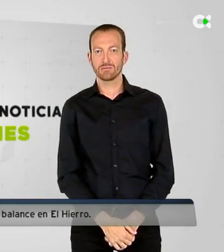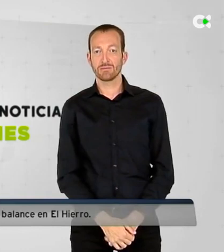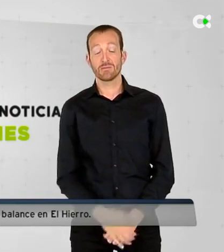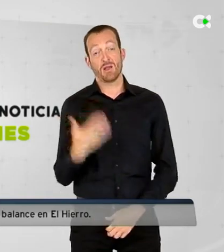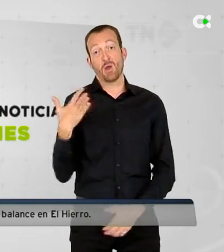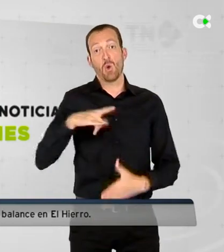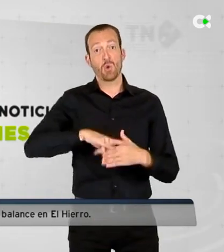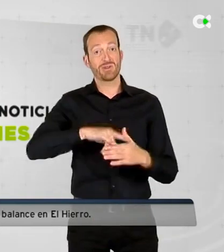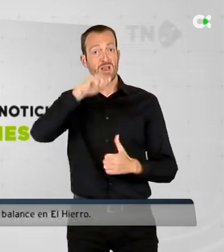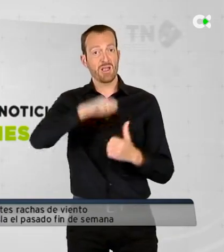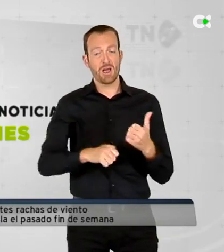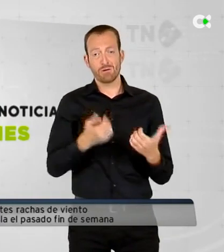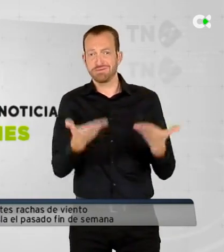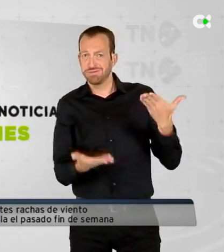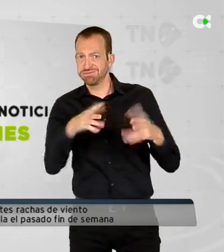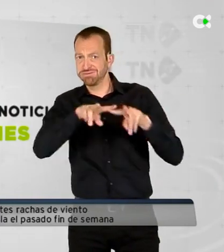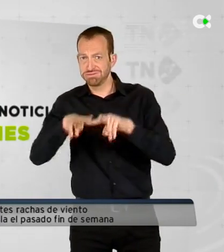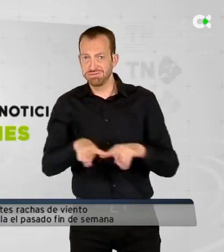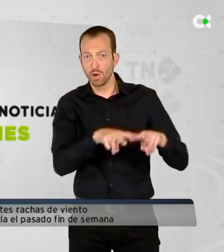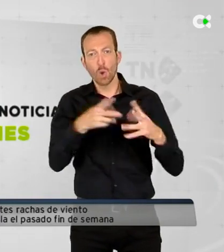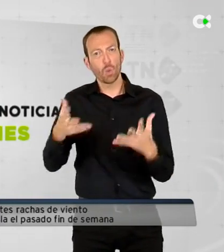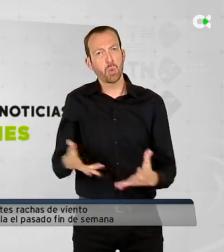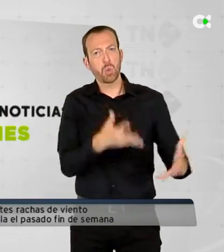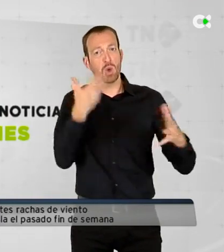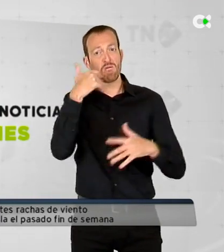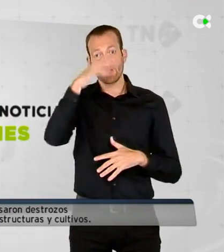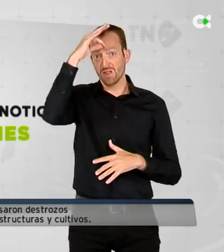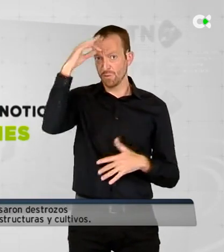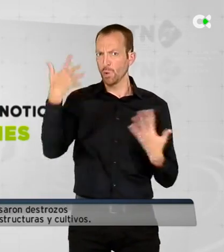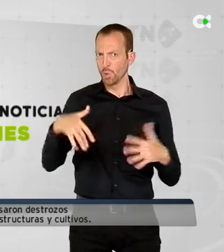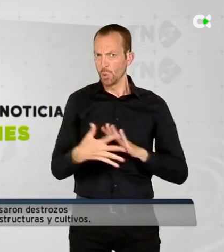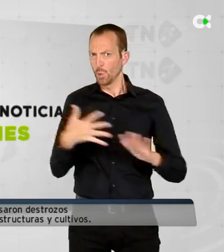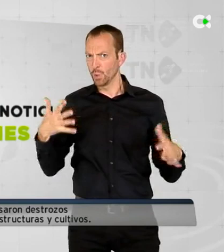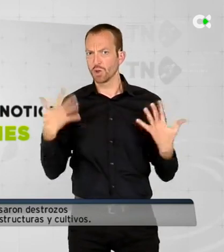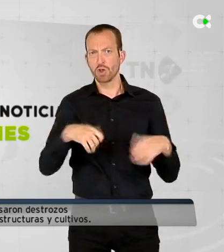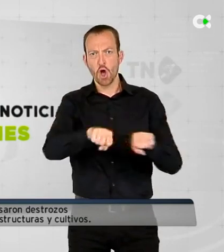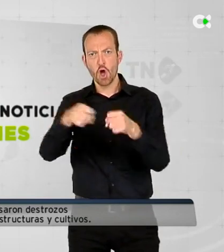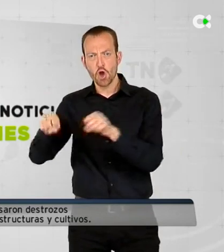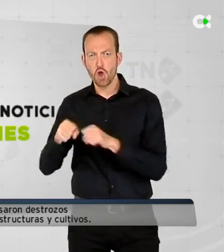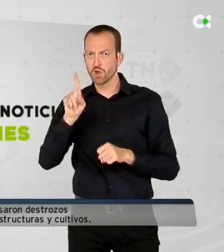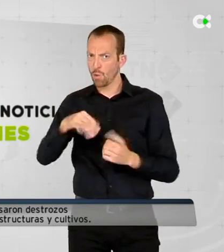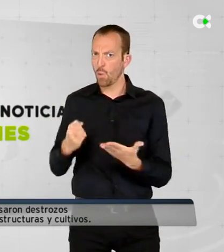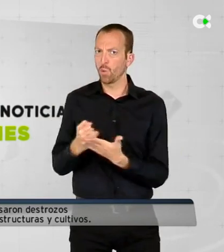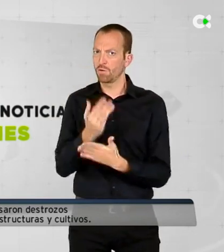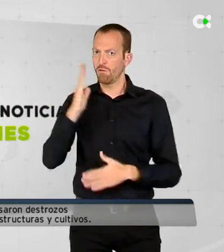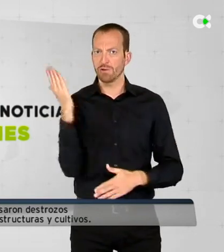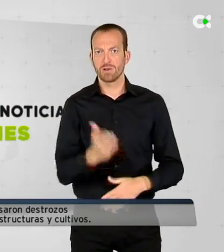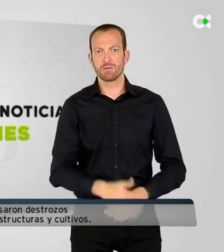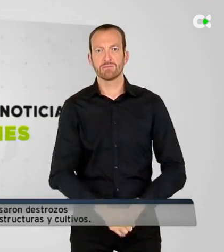Lunes de Balance en el Hierro, las fuertes rachas de viento que sufrió la isla el pasado fin de semana causó destrozos en infraestructuras y en cultivos.